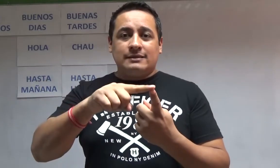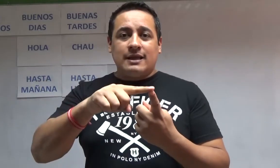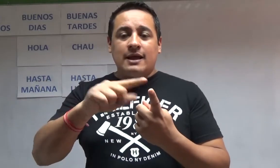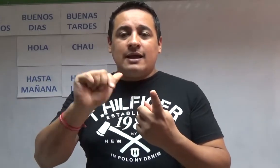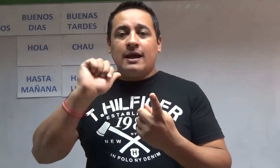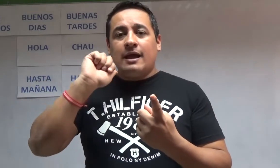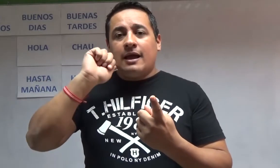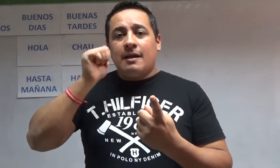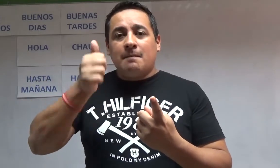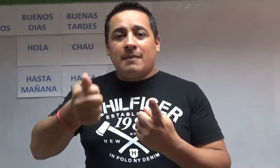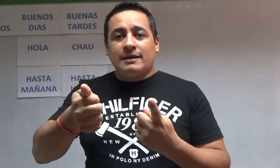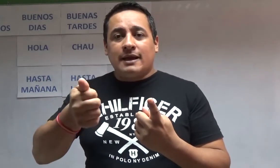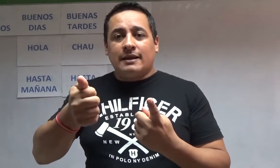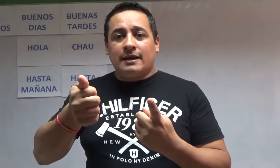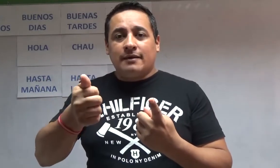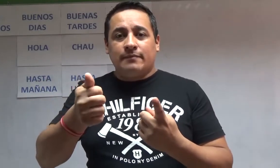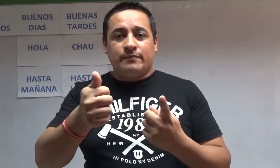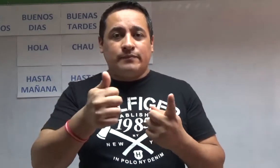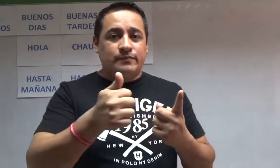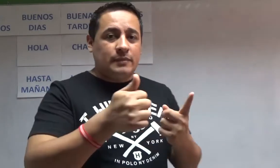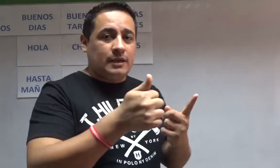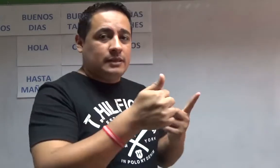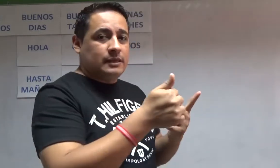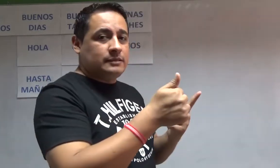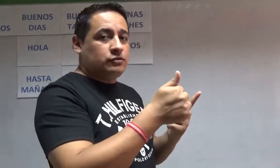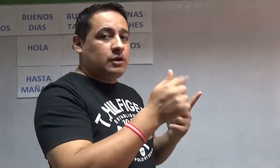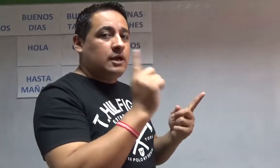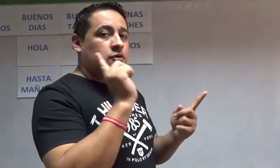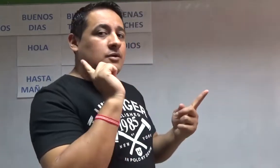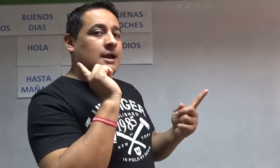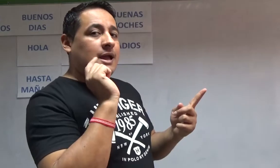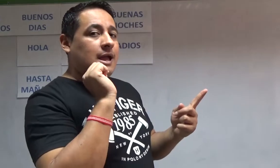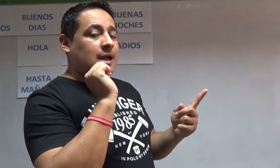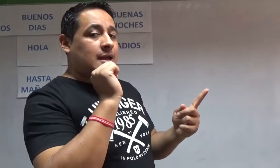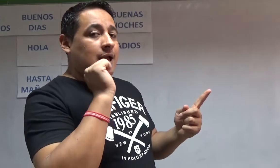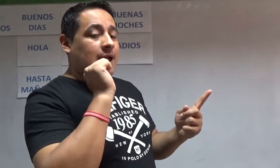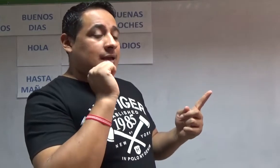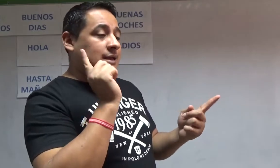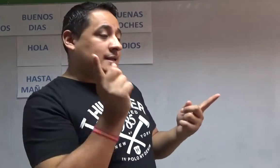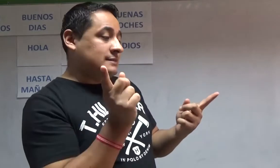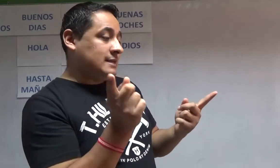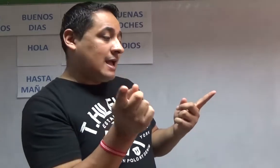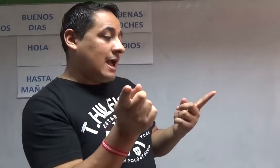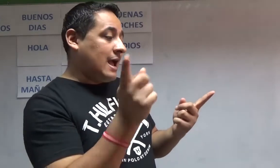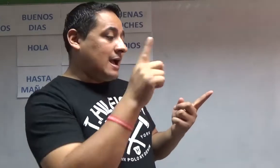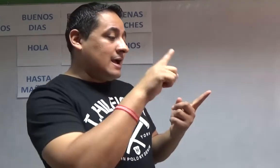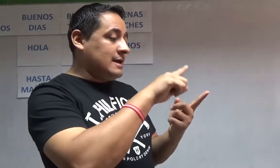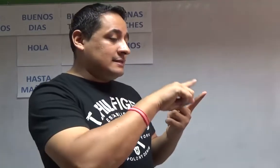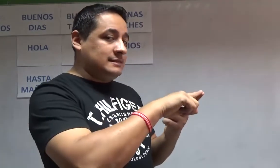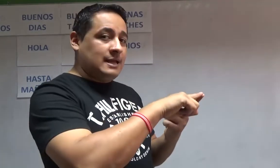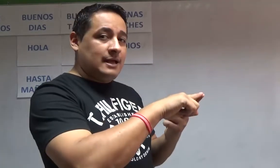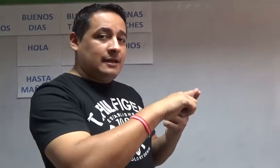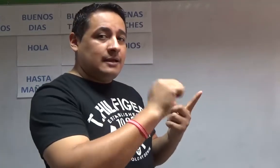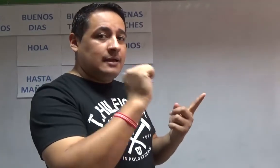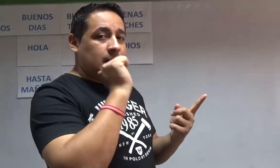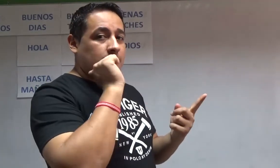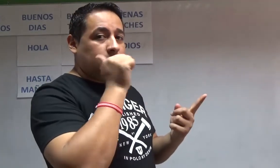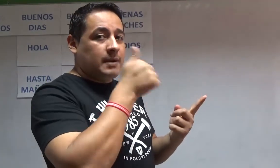Hasta mañana. De este otro lado es hasta